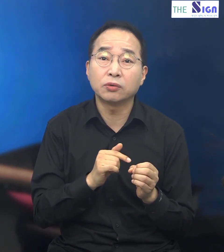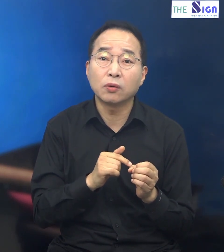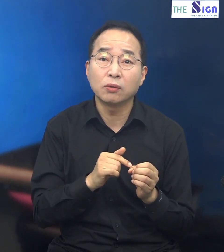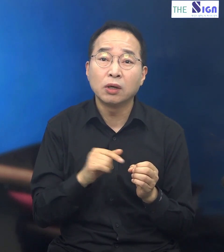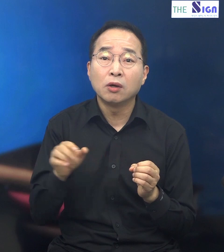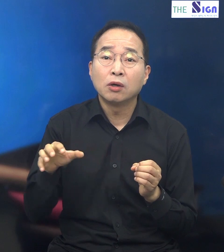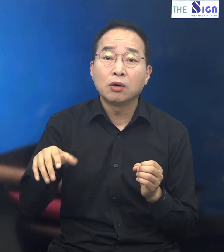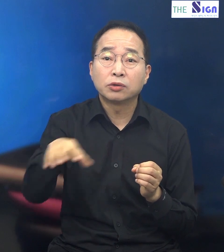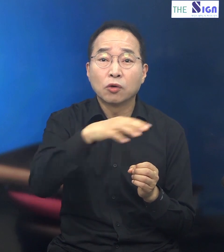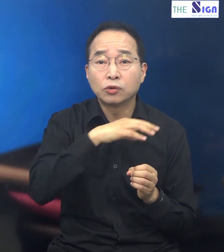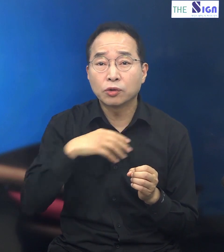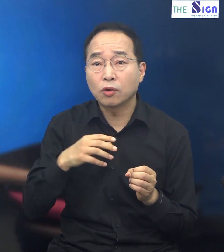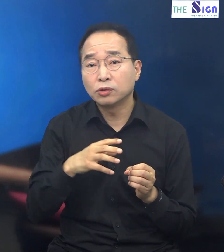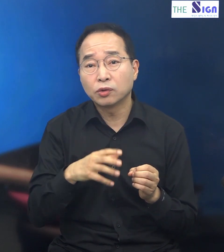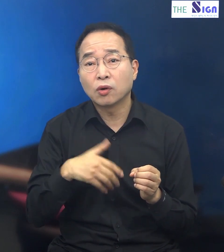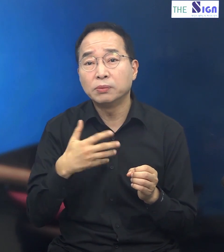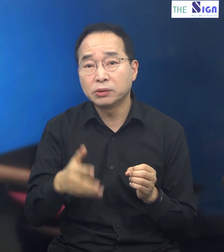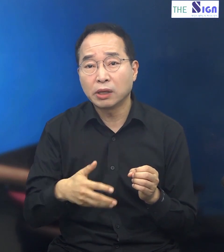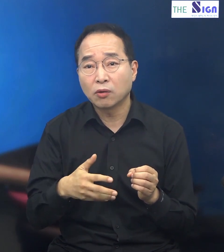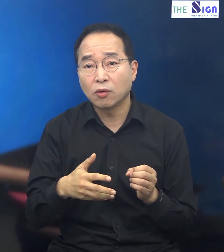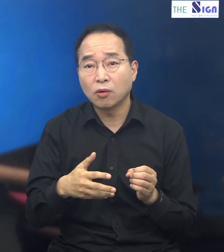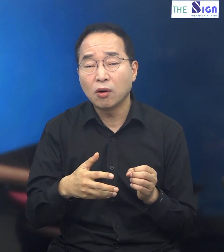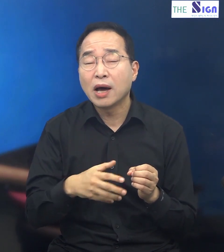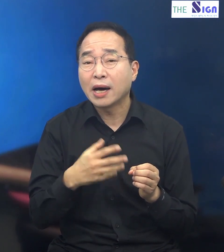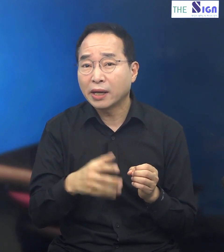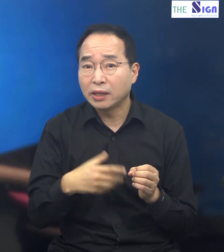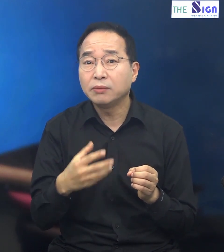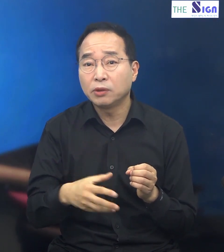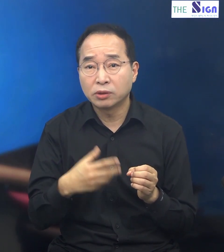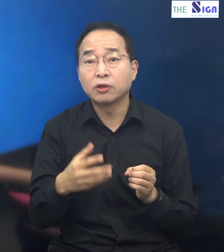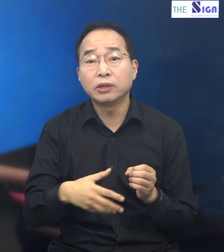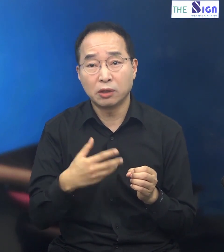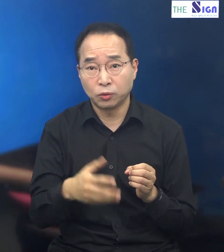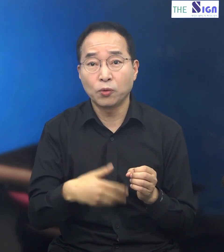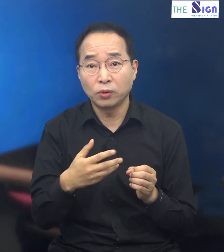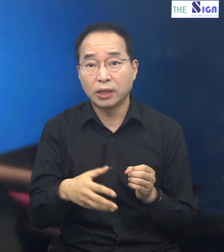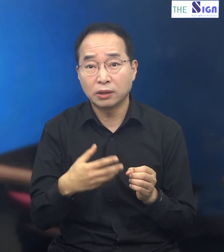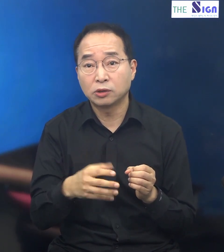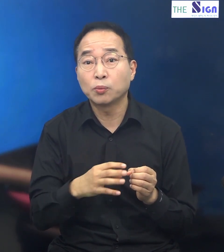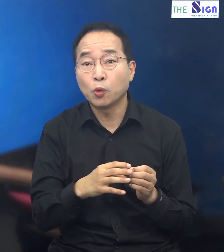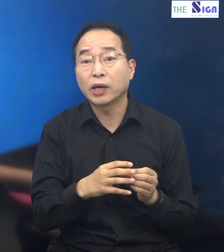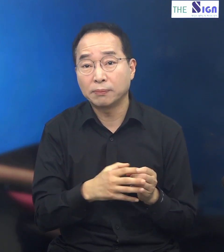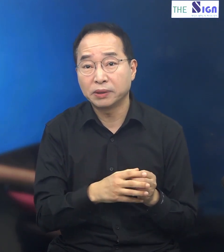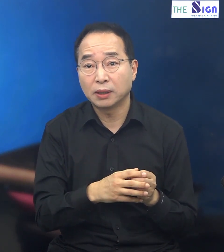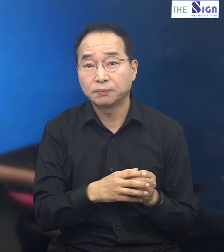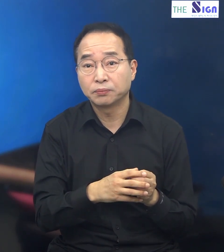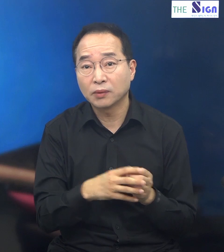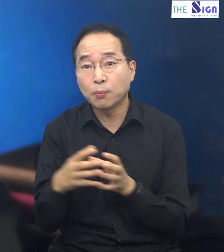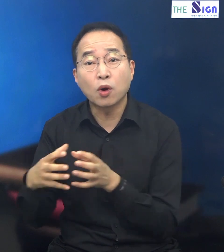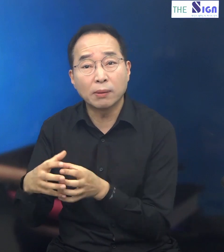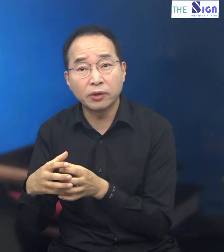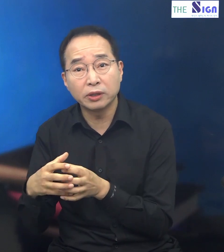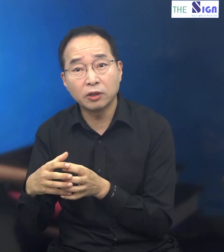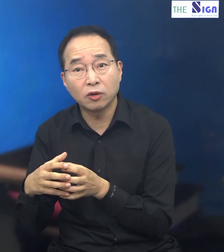그래도 전국적으로 어느 정도 검증됐고 하나의 의미로 그런 대로 통용되는 게 좀 오래 갑니다. 근데 복합어인